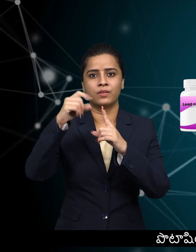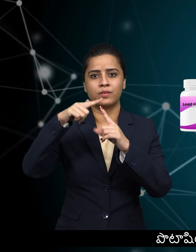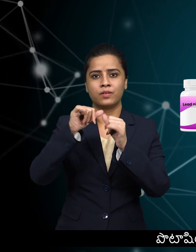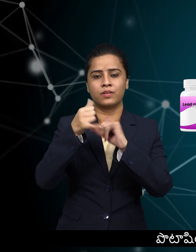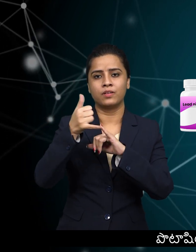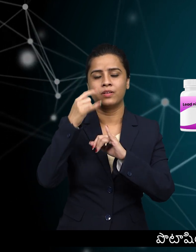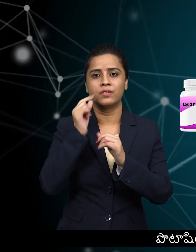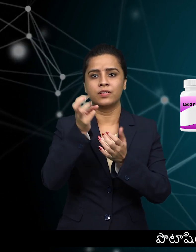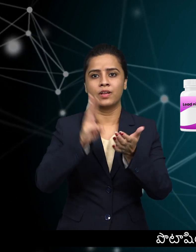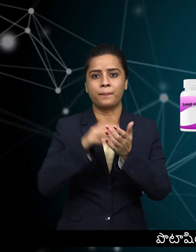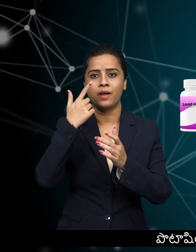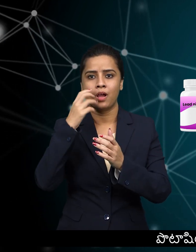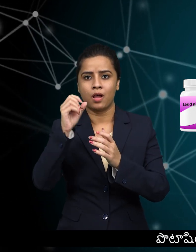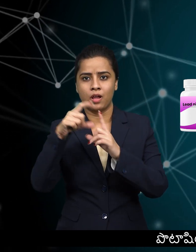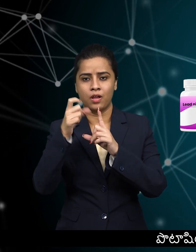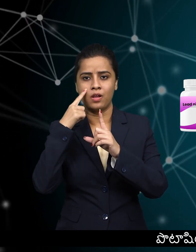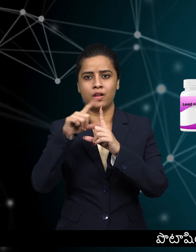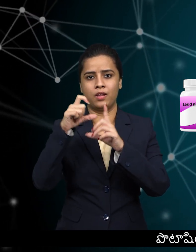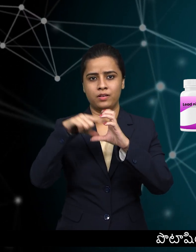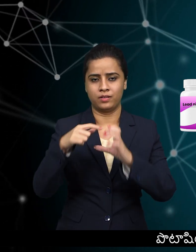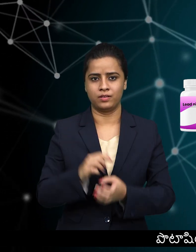పొటాషియం అయోడైడ్,